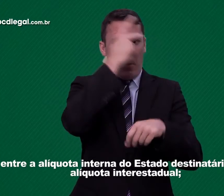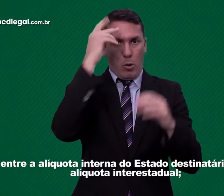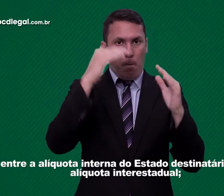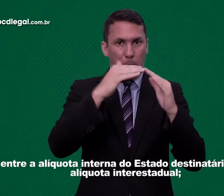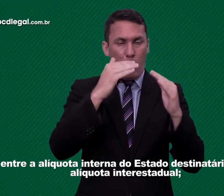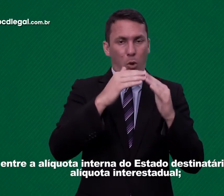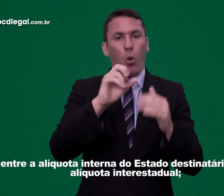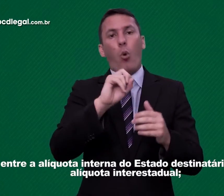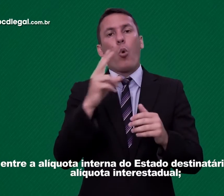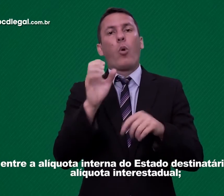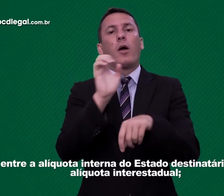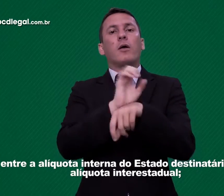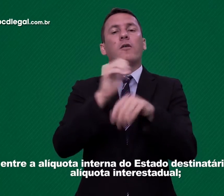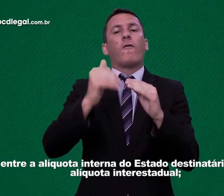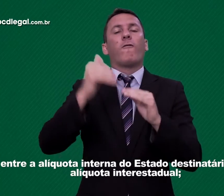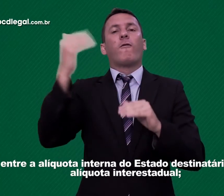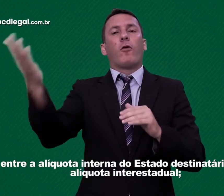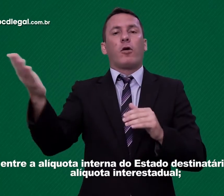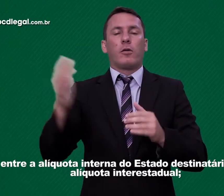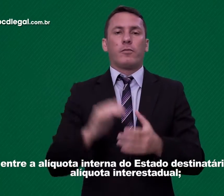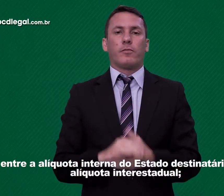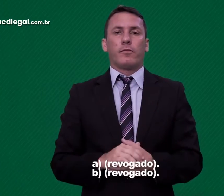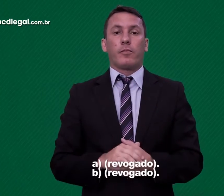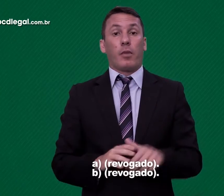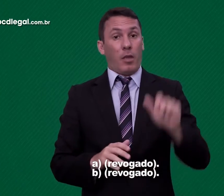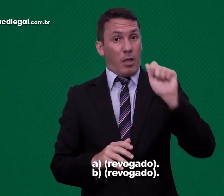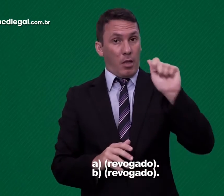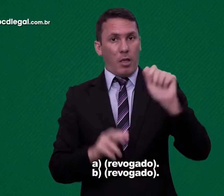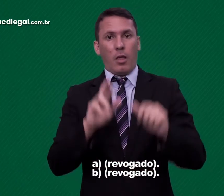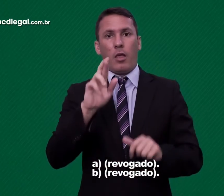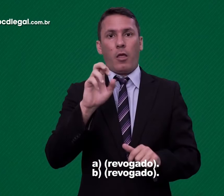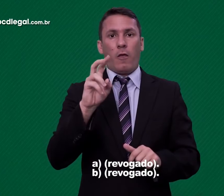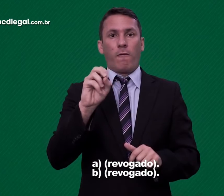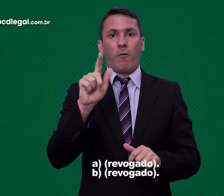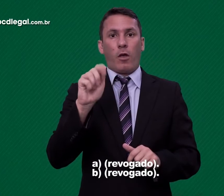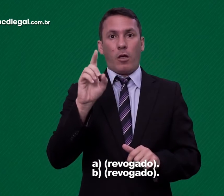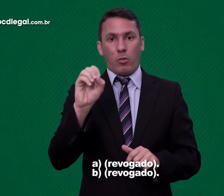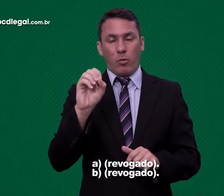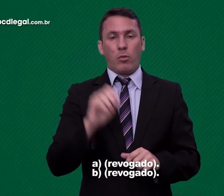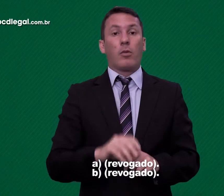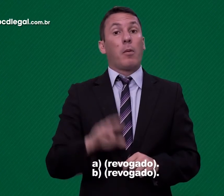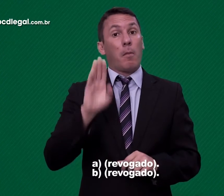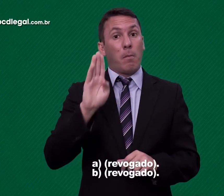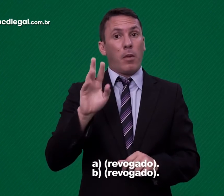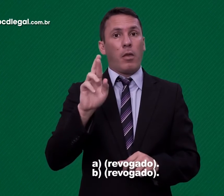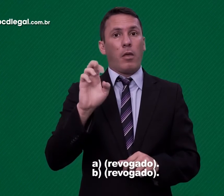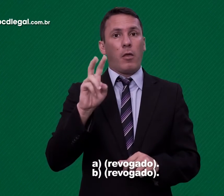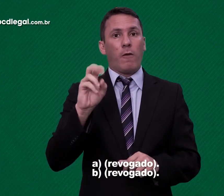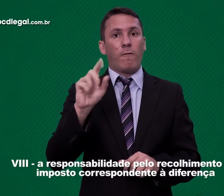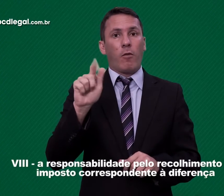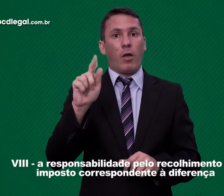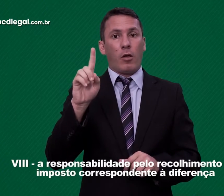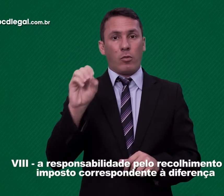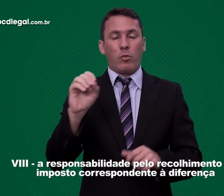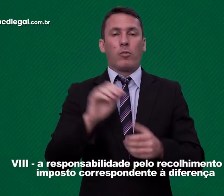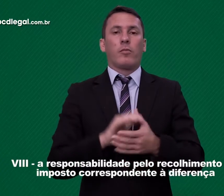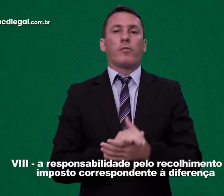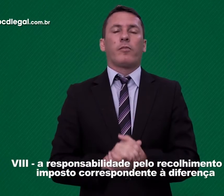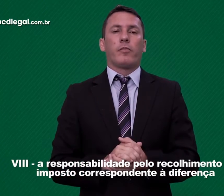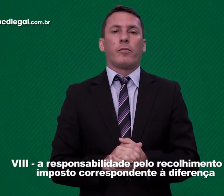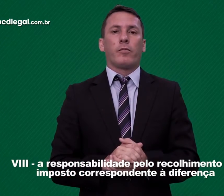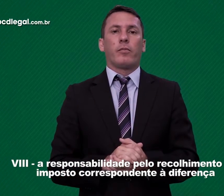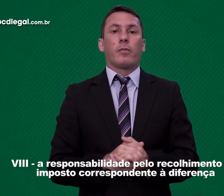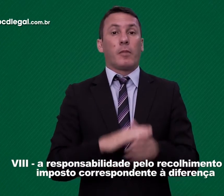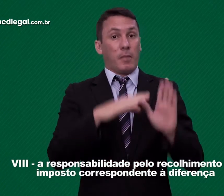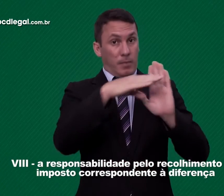Estado destinatário e a alíquota interestadual. Alínea A, revogado. Alínea B, revogado. Inciso 8.